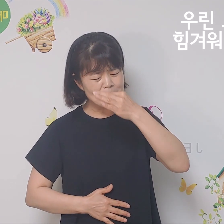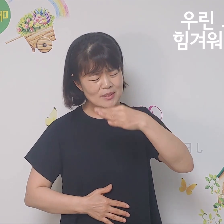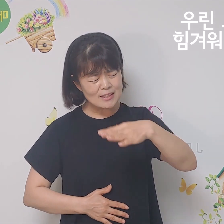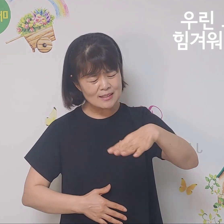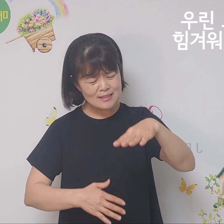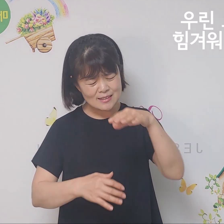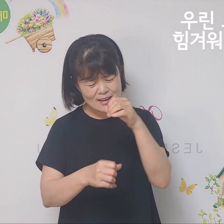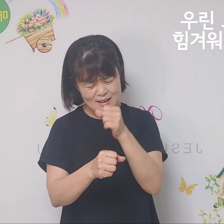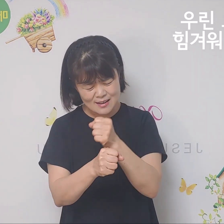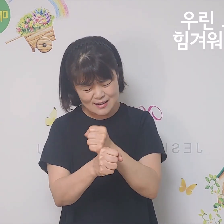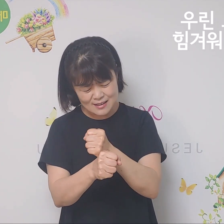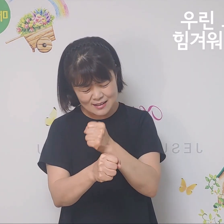힘겨워합니다.